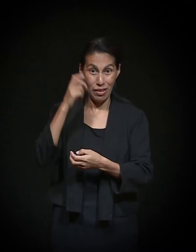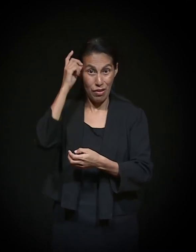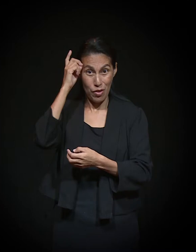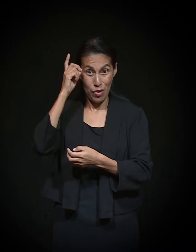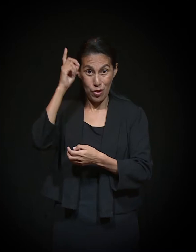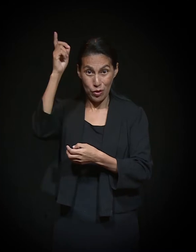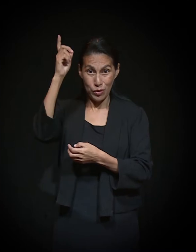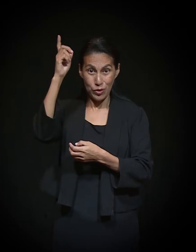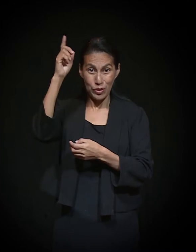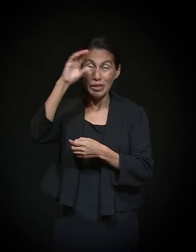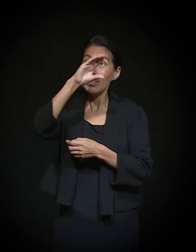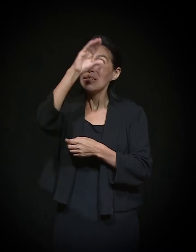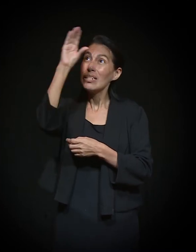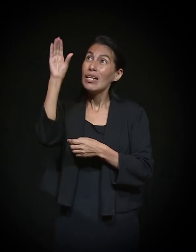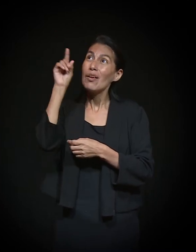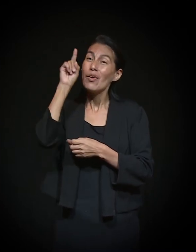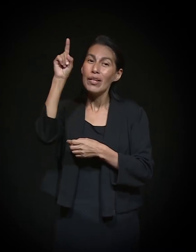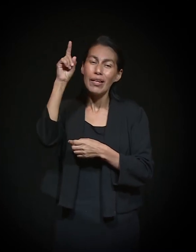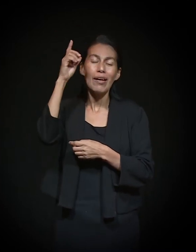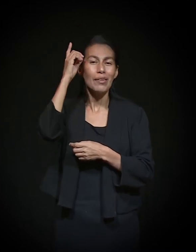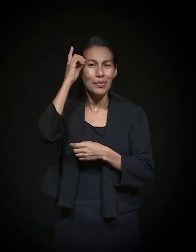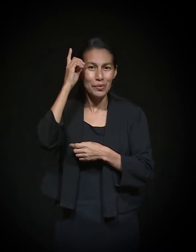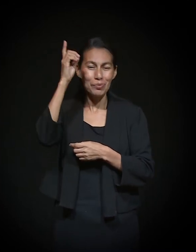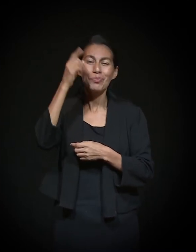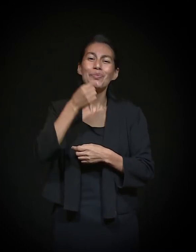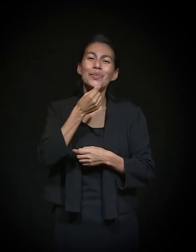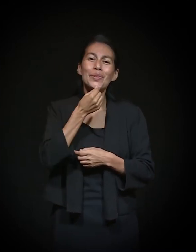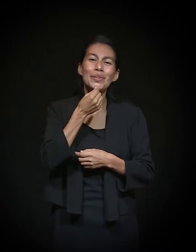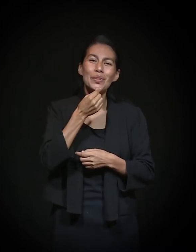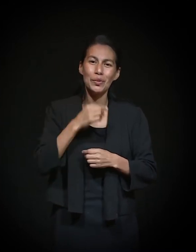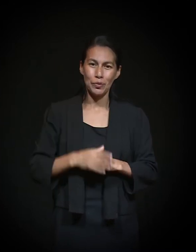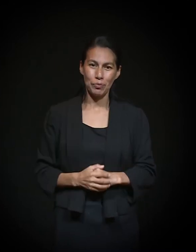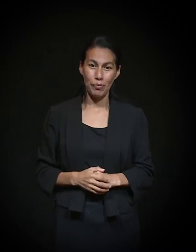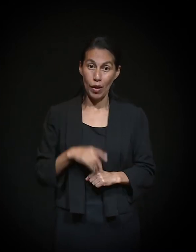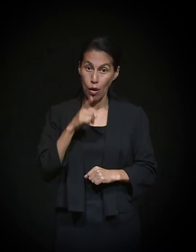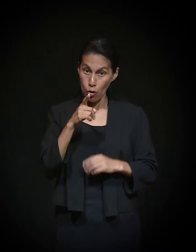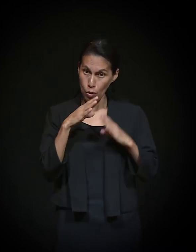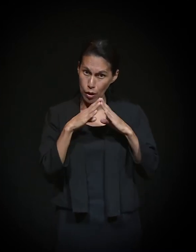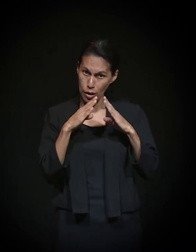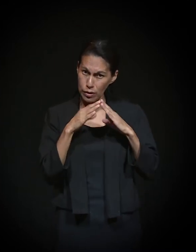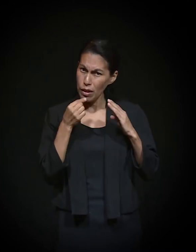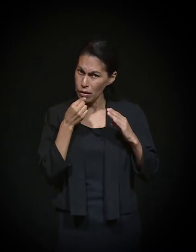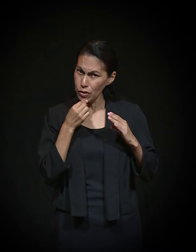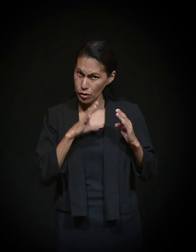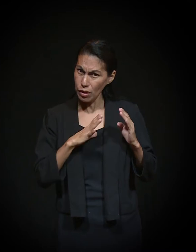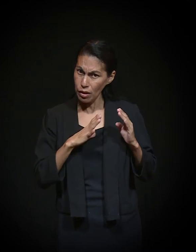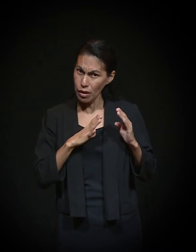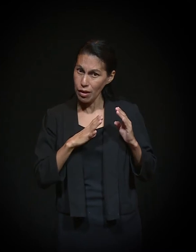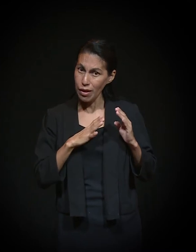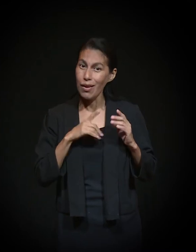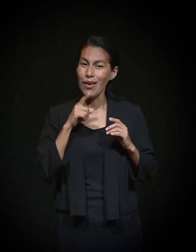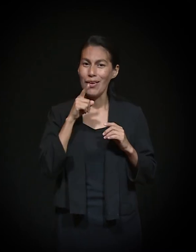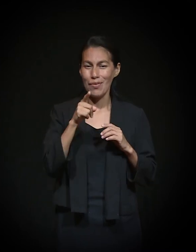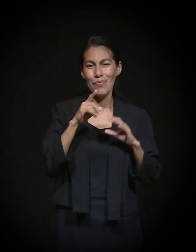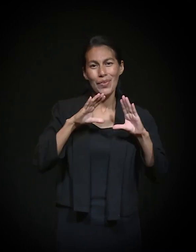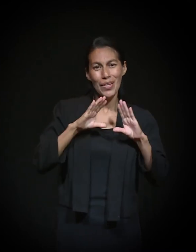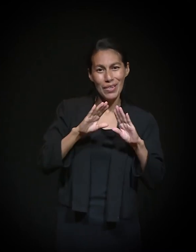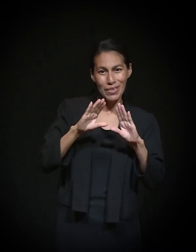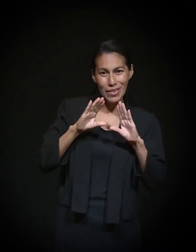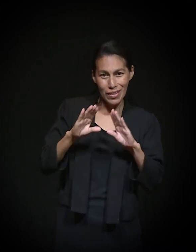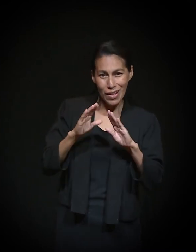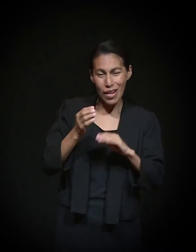cielos. Sí, en tu casa hay algún niño, espérenme de verdad,